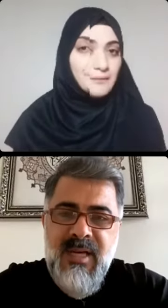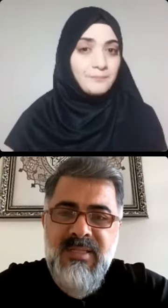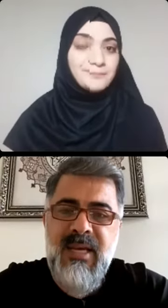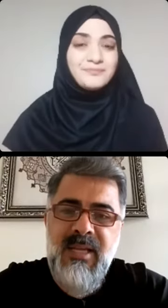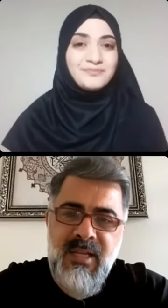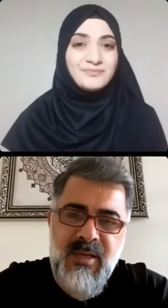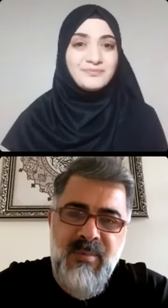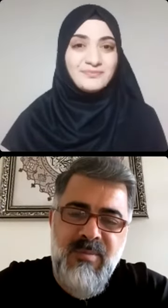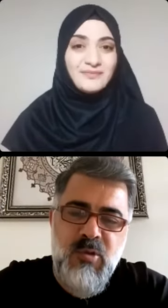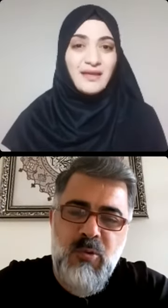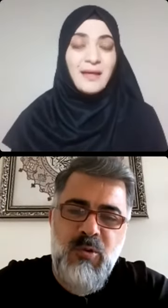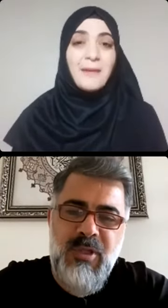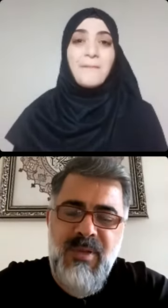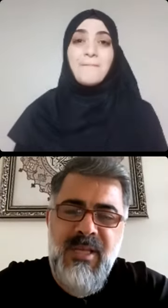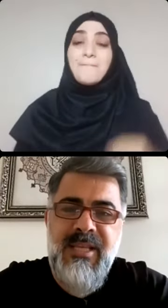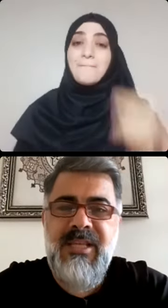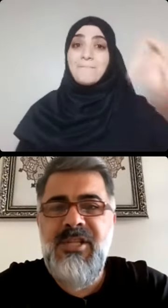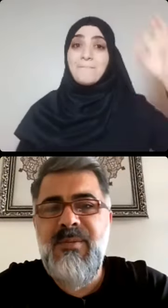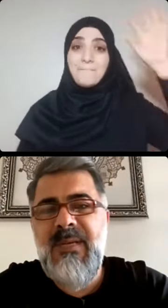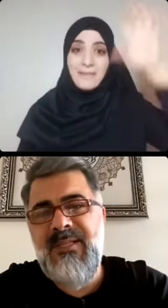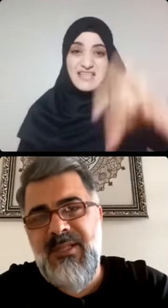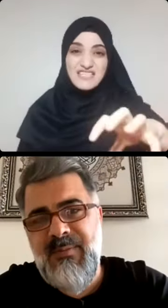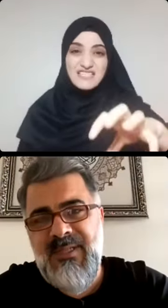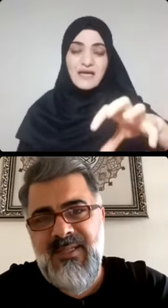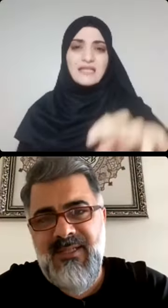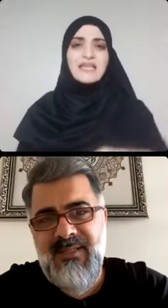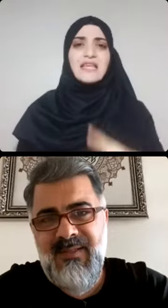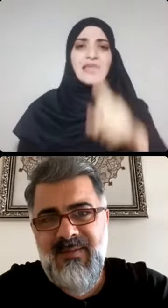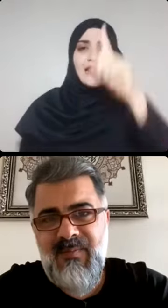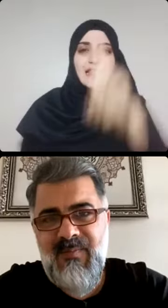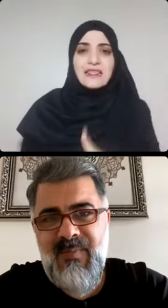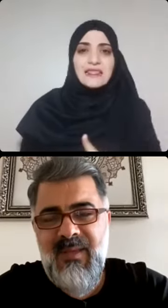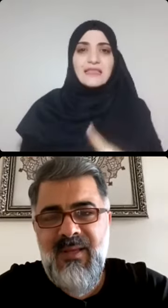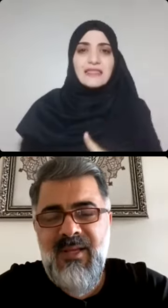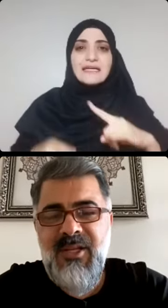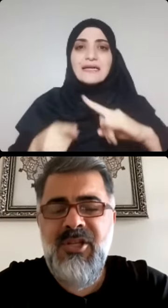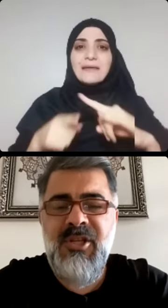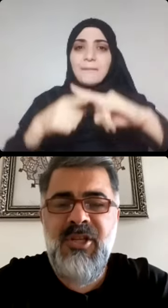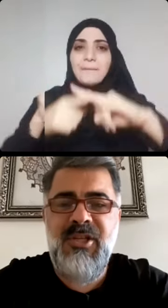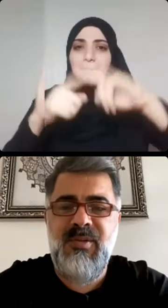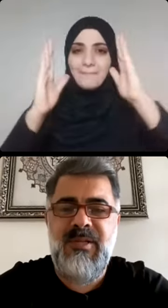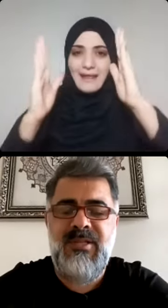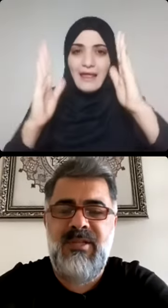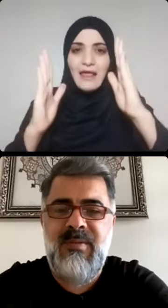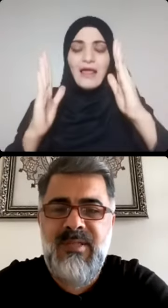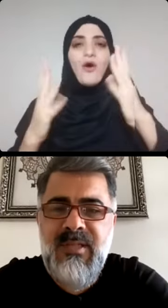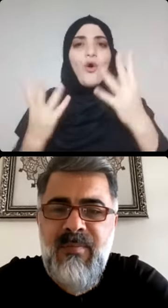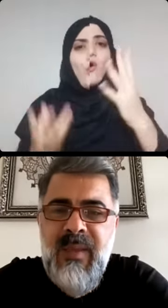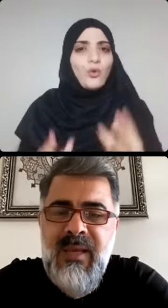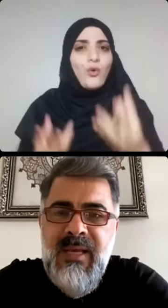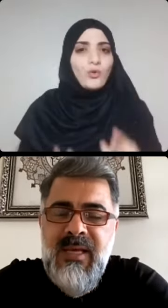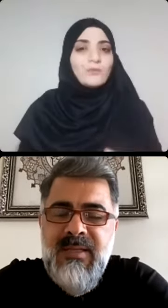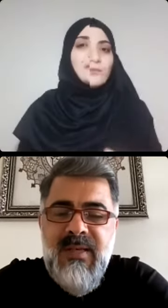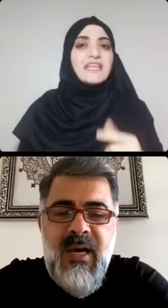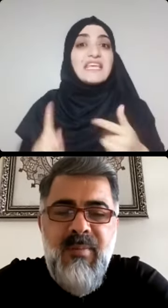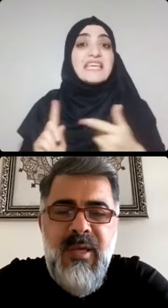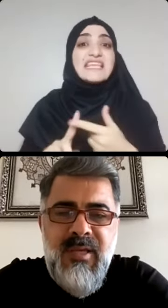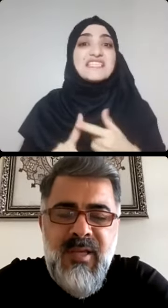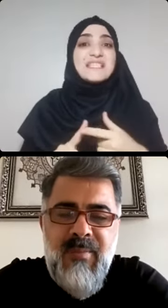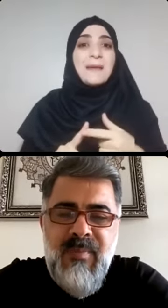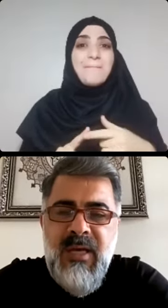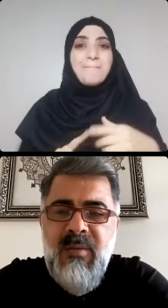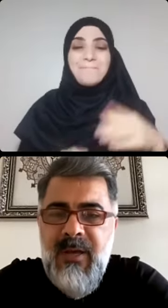Mescid-i Aksa ilk kıblemiz olduğu gibi ikinci mescidimizdir. Niçin ikinci mescidimizdir?